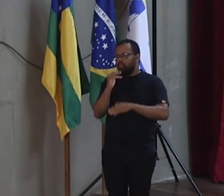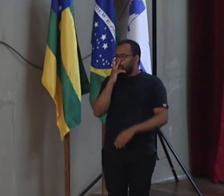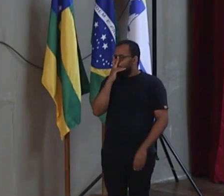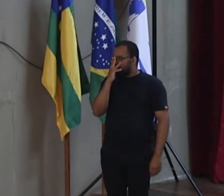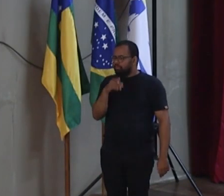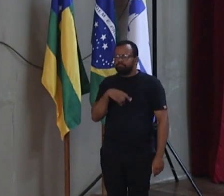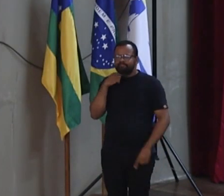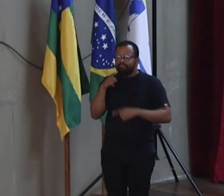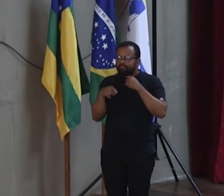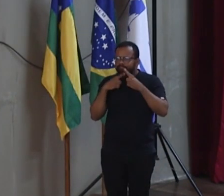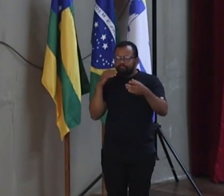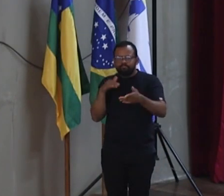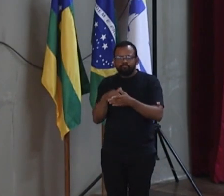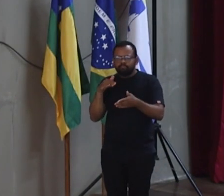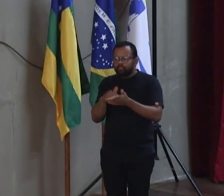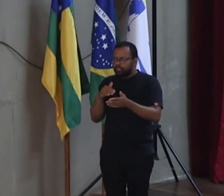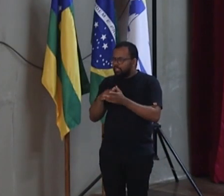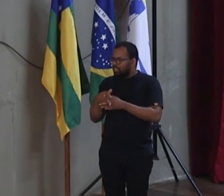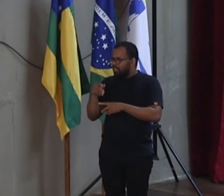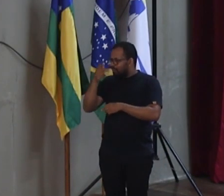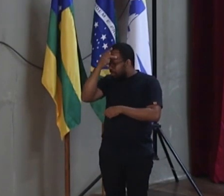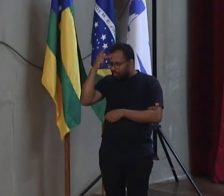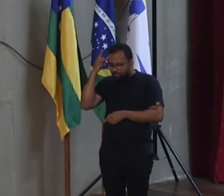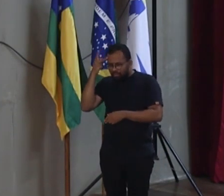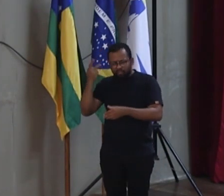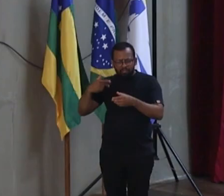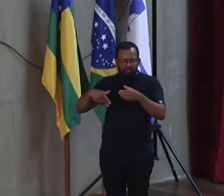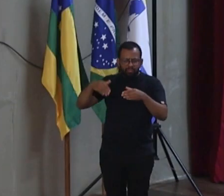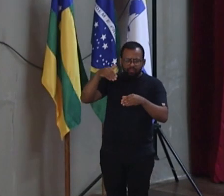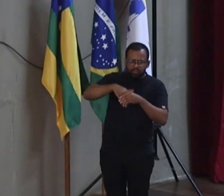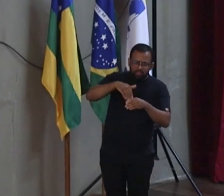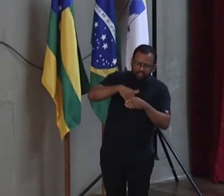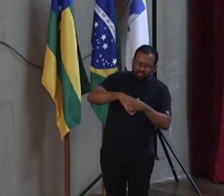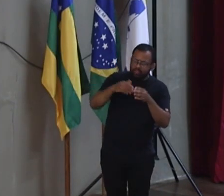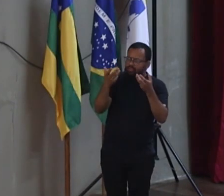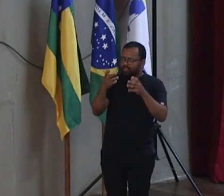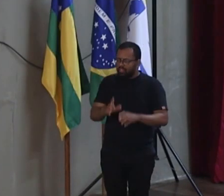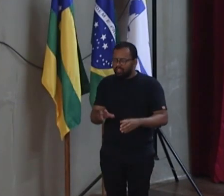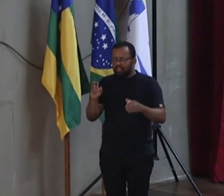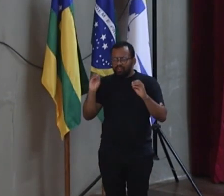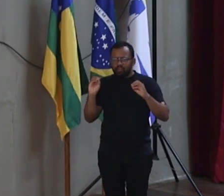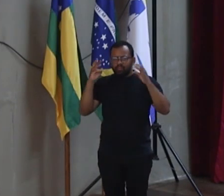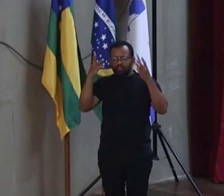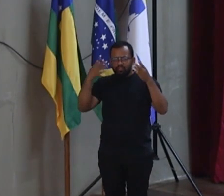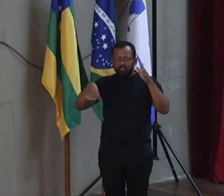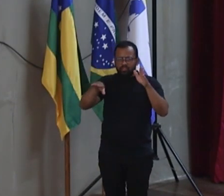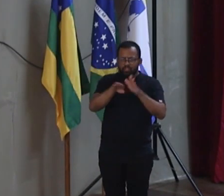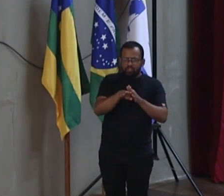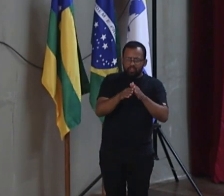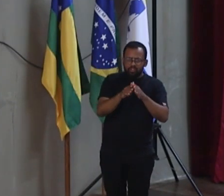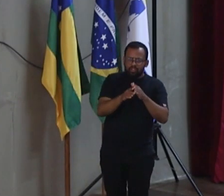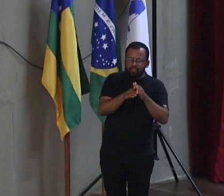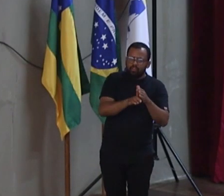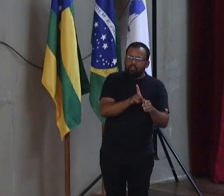não andava. Era sempre, as pessoas iam voltar, mas ainda não voltavam, daí era uma festa quando chegavam de volta